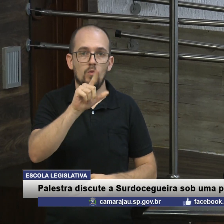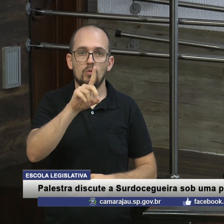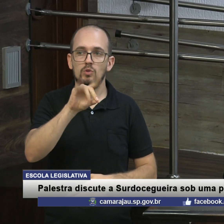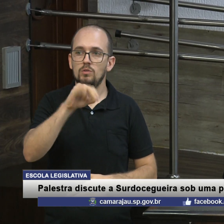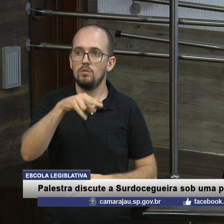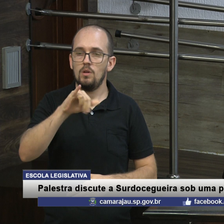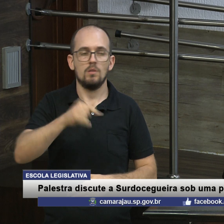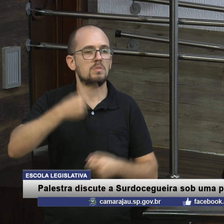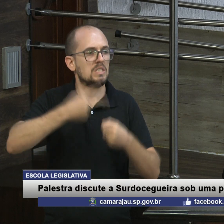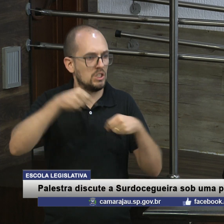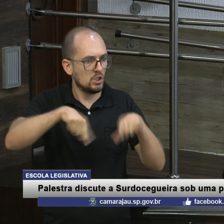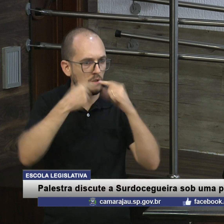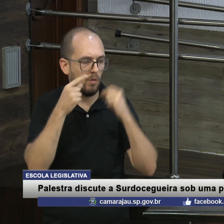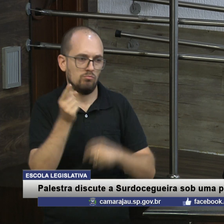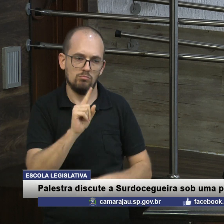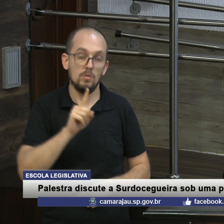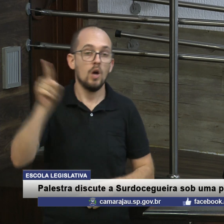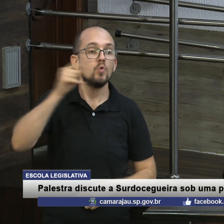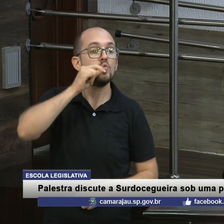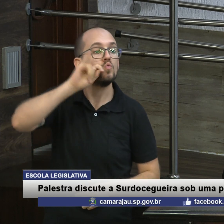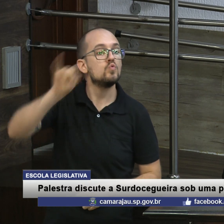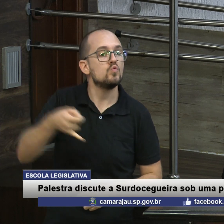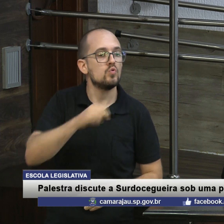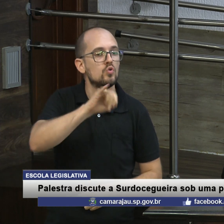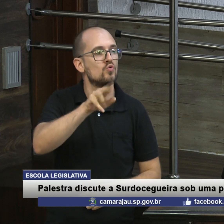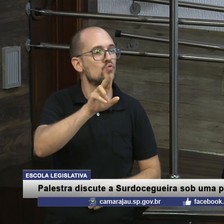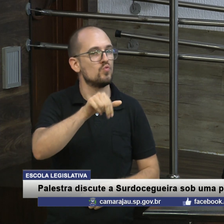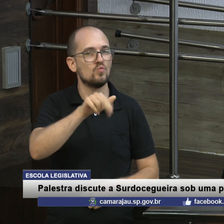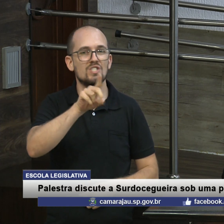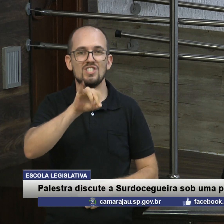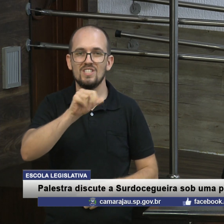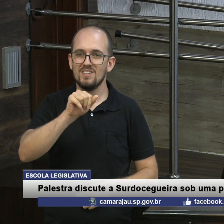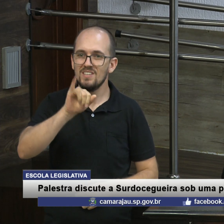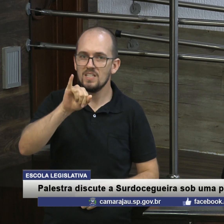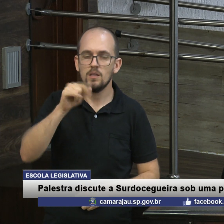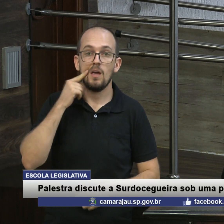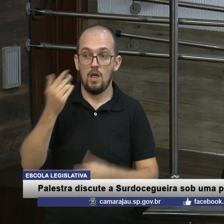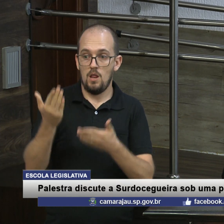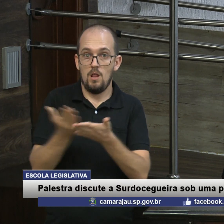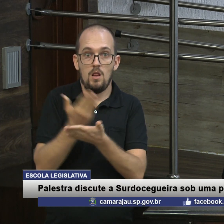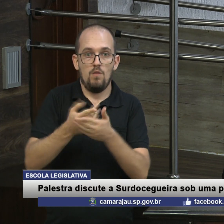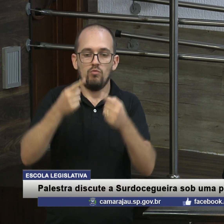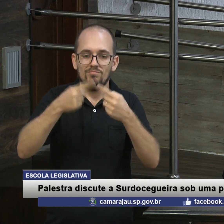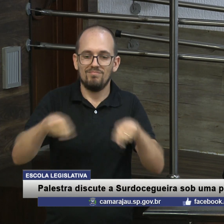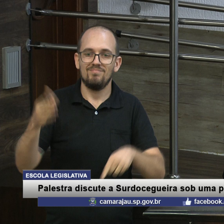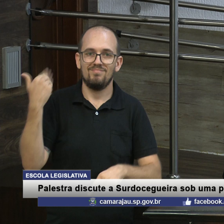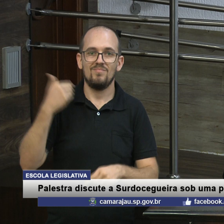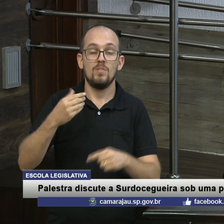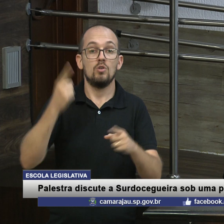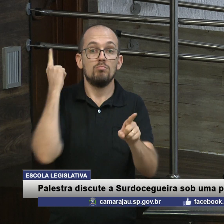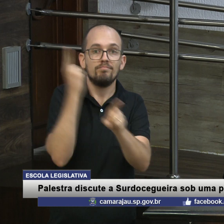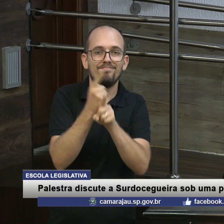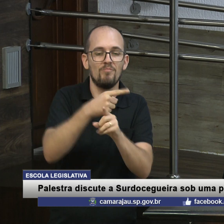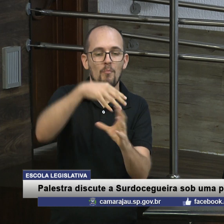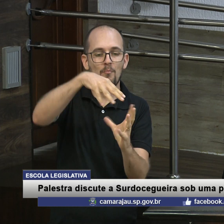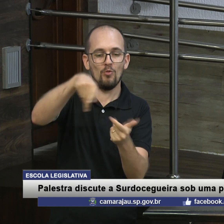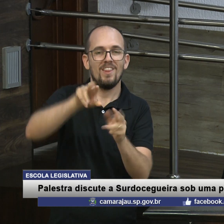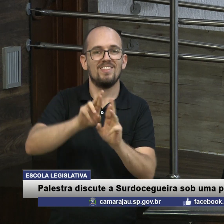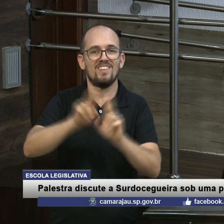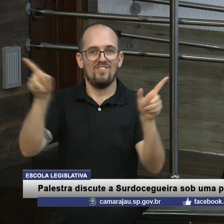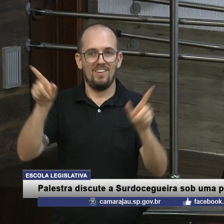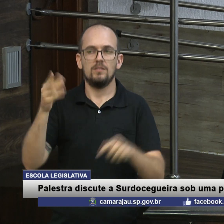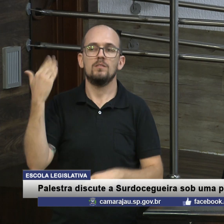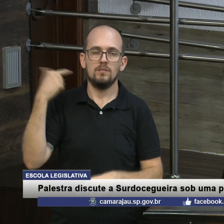de Jundiaí e lançou recentemente o livro Descobrindo um Mundo Diferente, durante a 3ª edição do simpósio